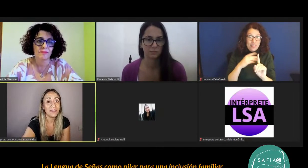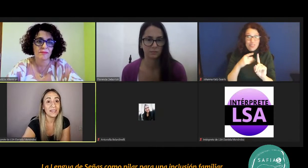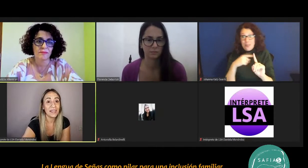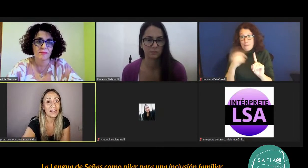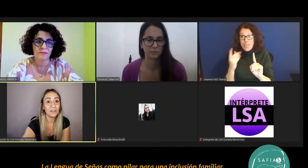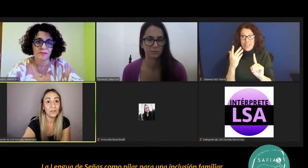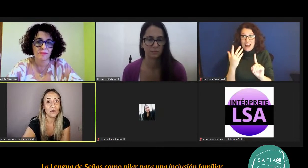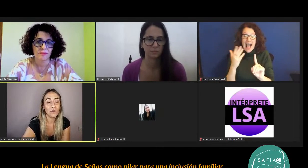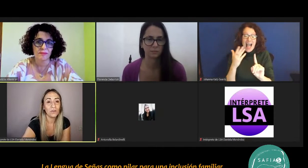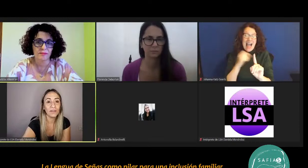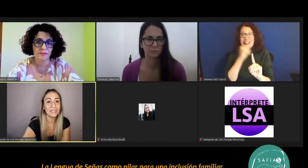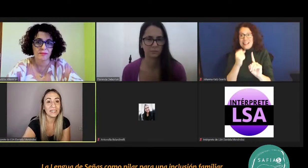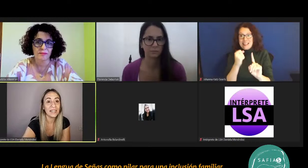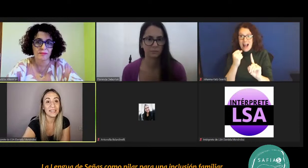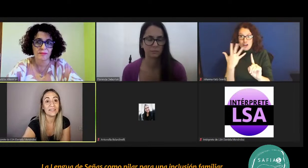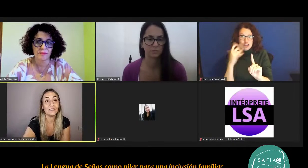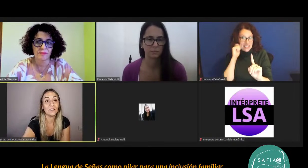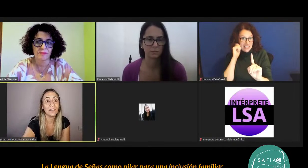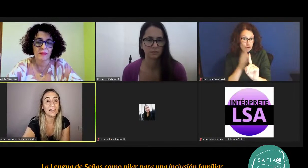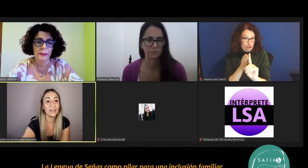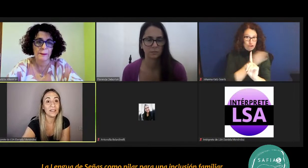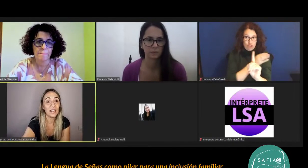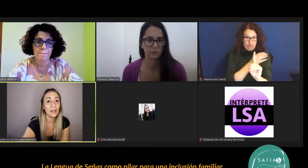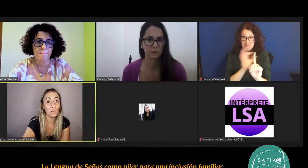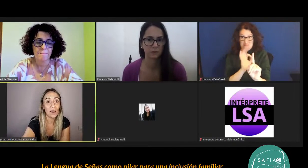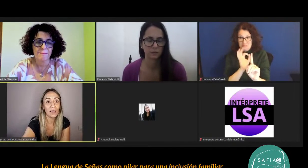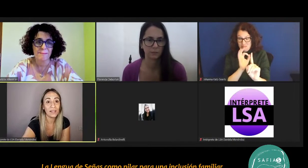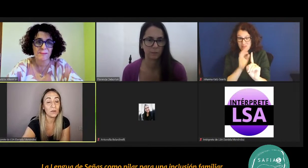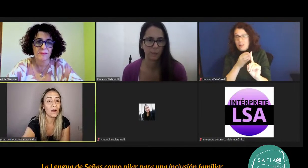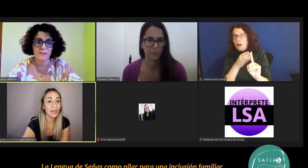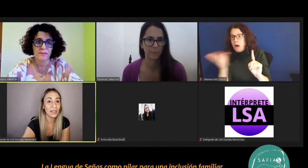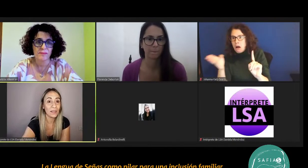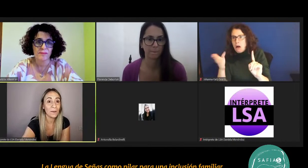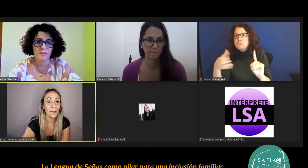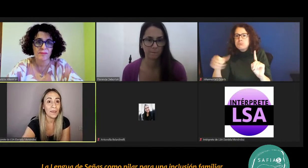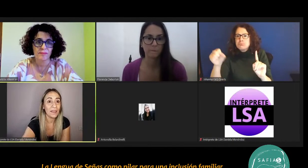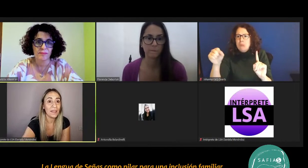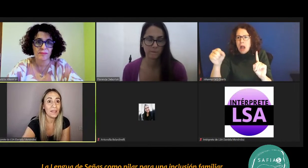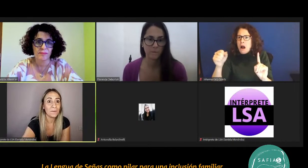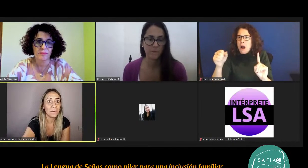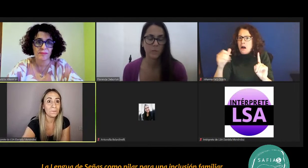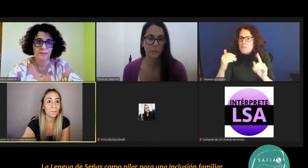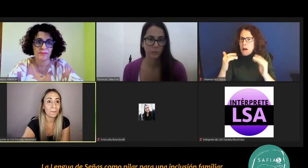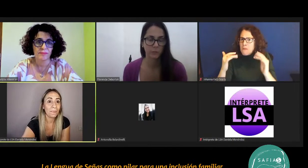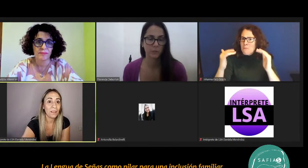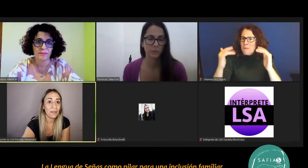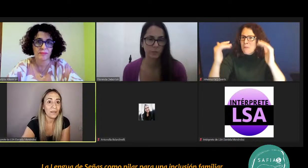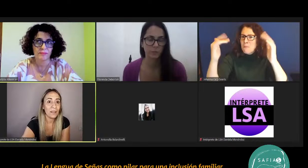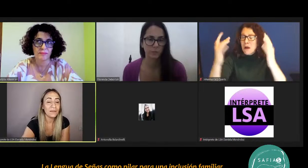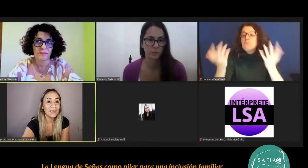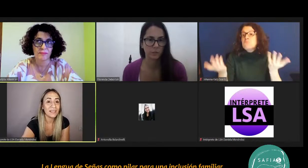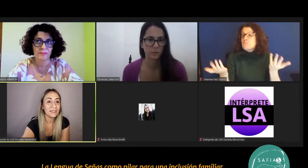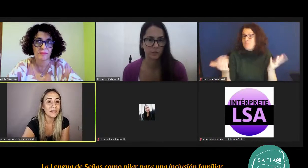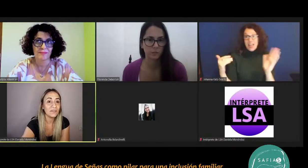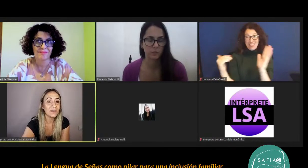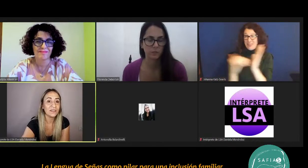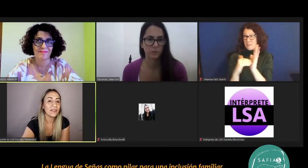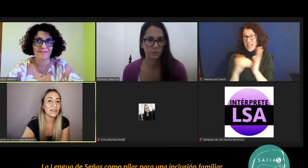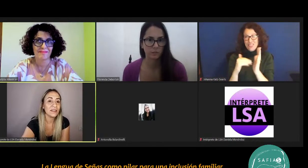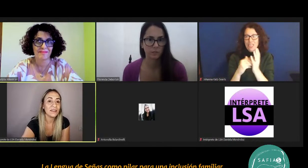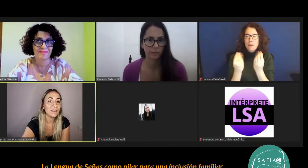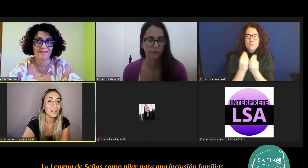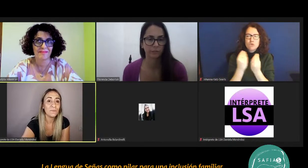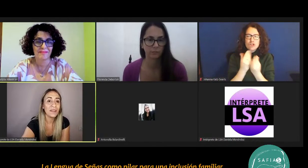Hay veces que el entorno no facilita la adquisición de la lengua, del lenguaje. Y hay veces que sí.